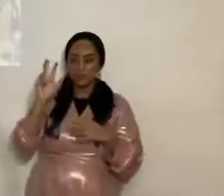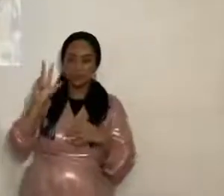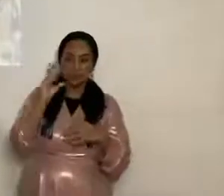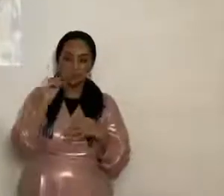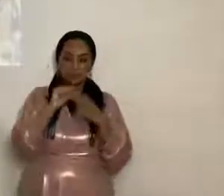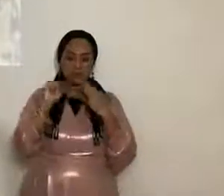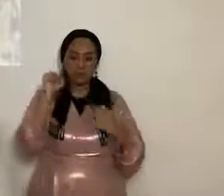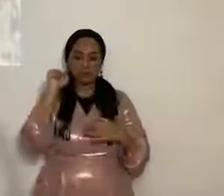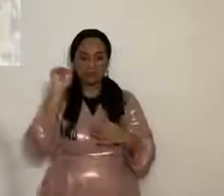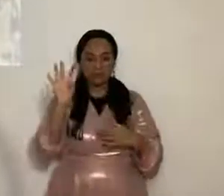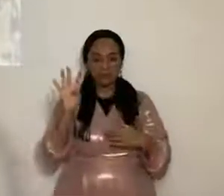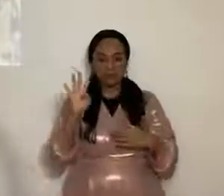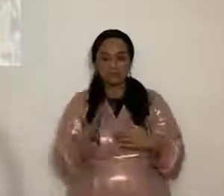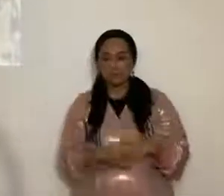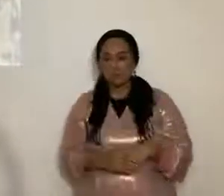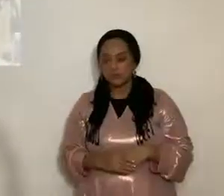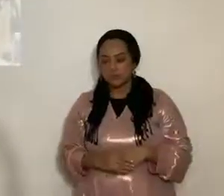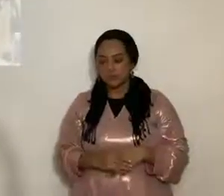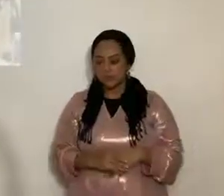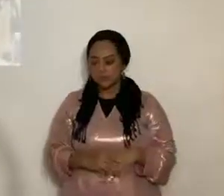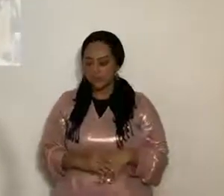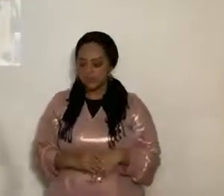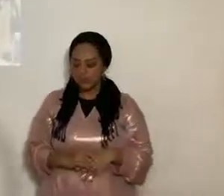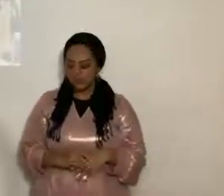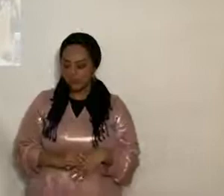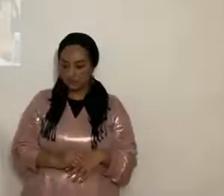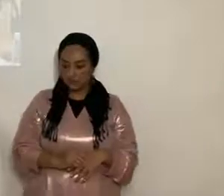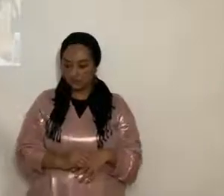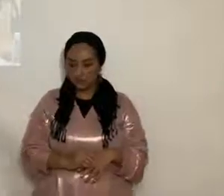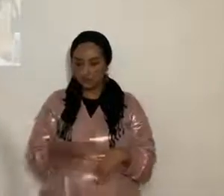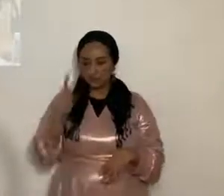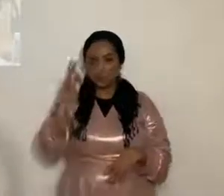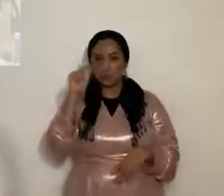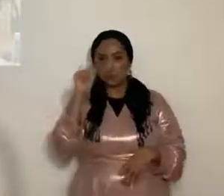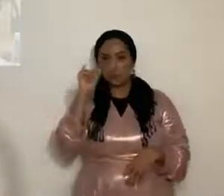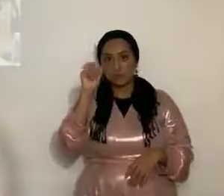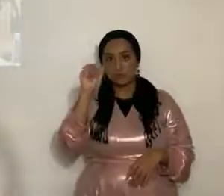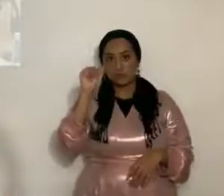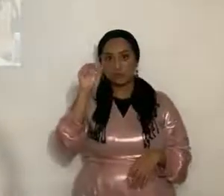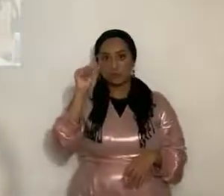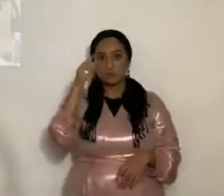y 4. Segunda de Timoteo, versos 2